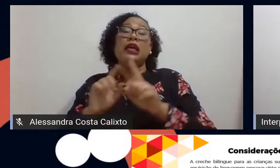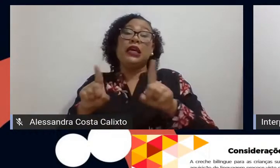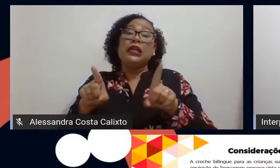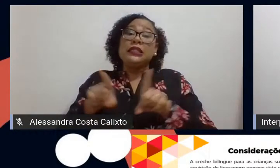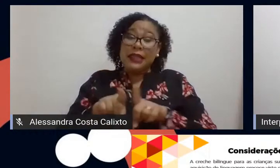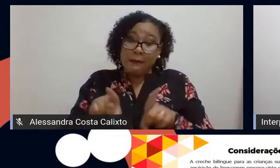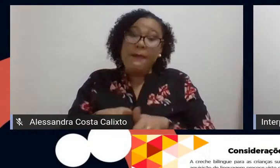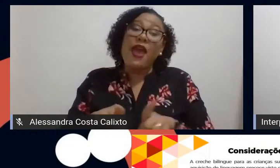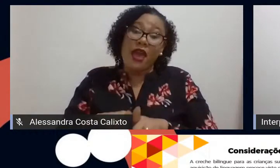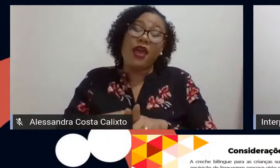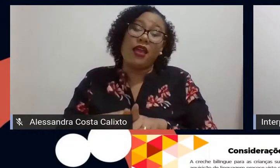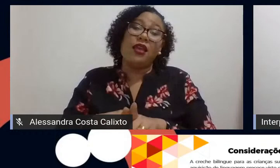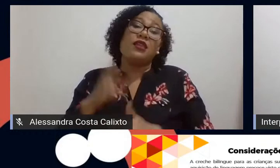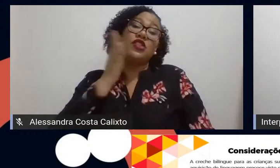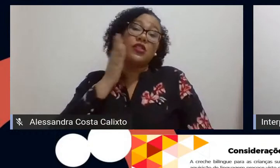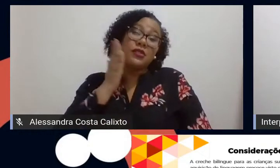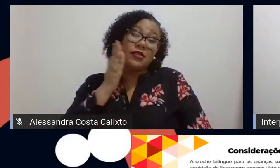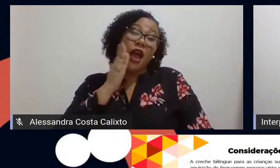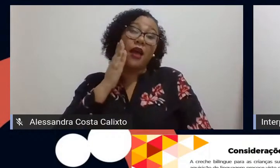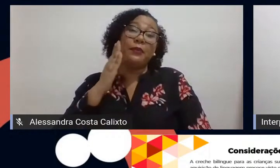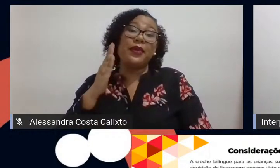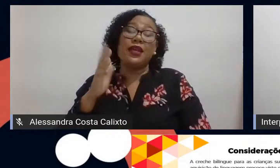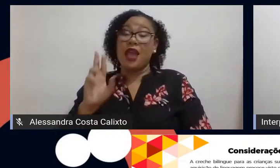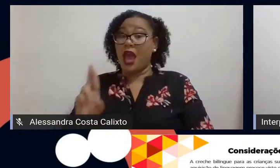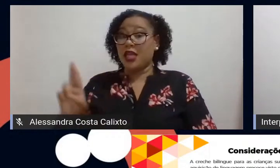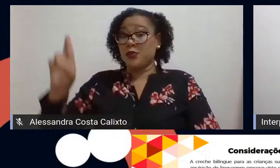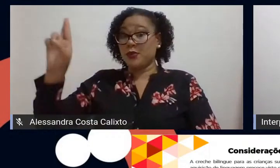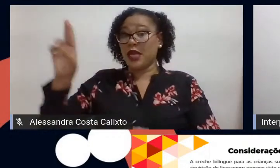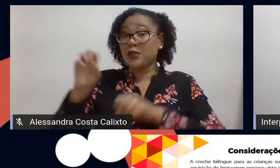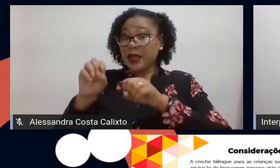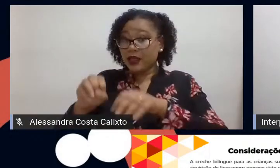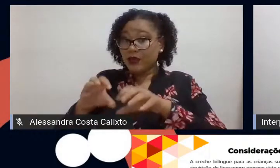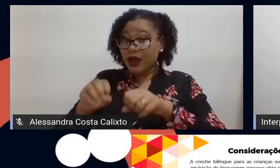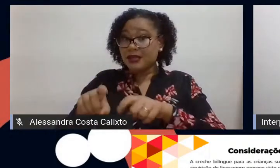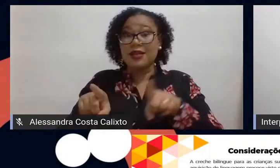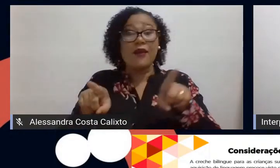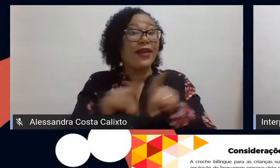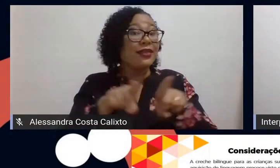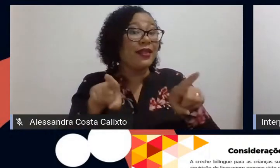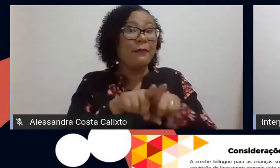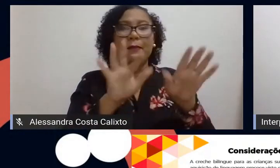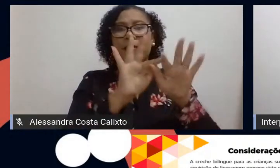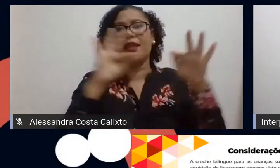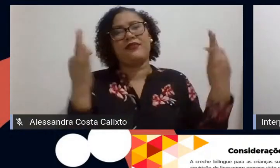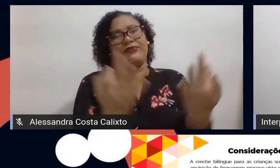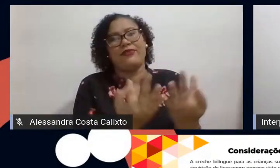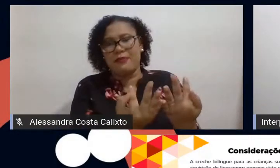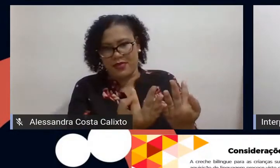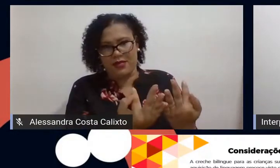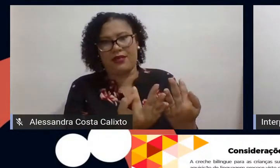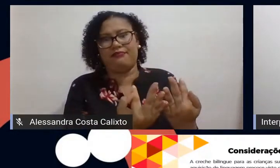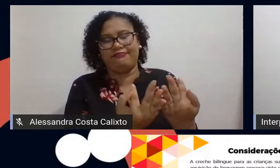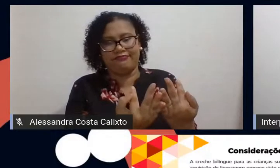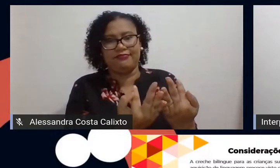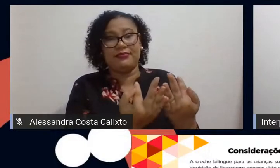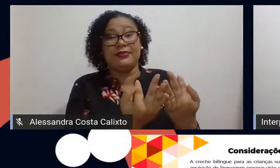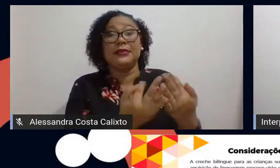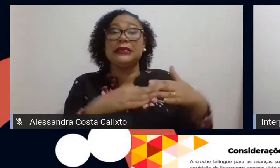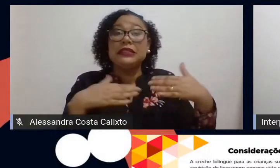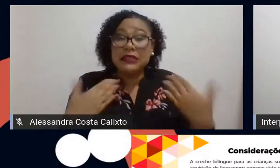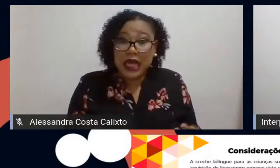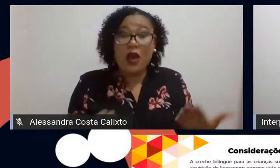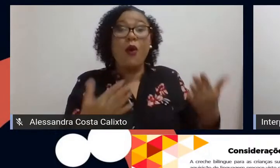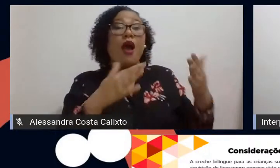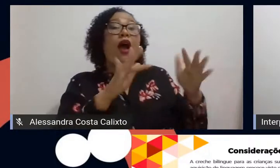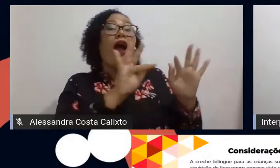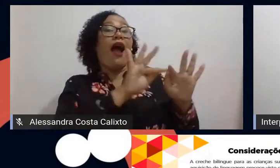já têm a a sua identidade surda, a sua cultura adquirida e eles vão repassar para as demais crianças,